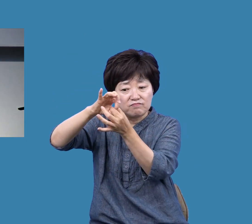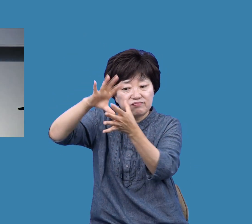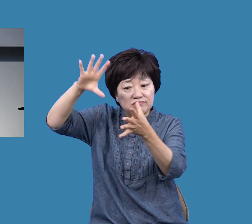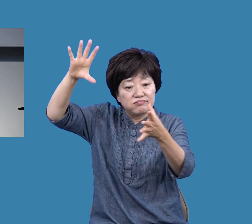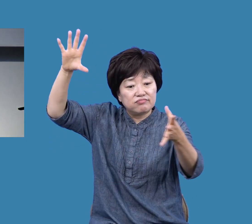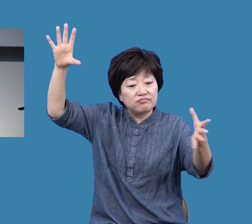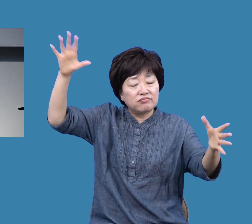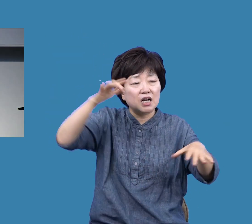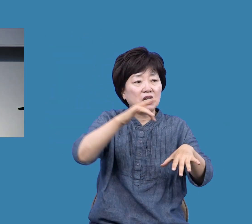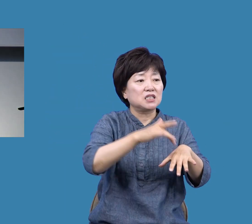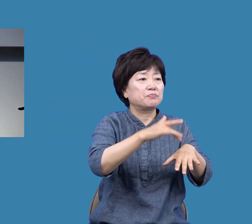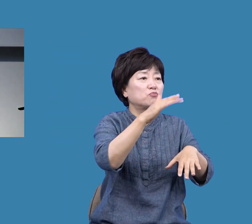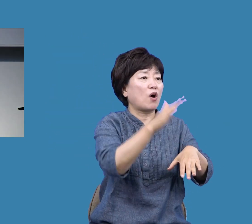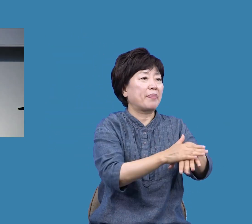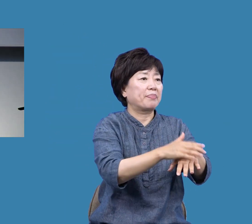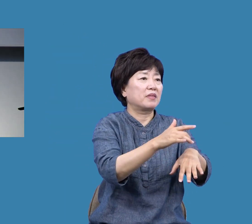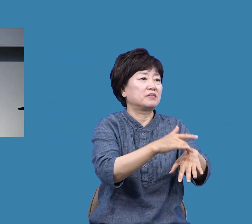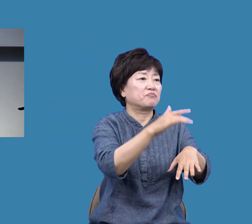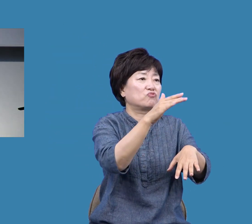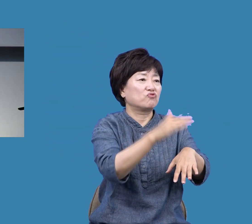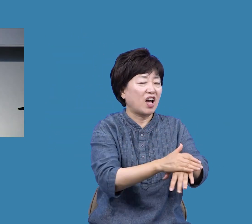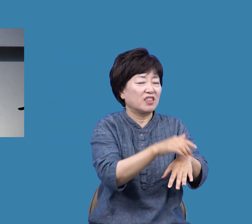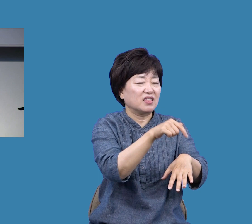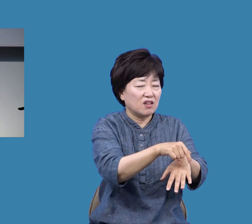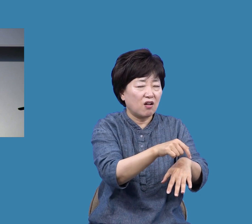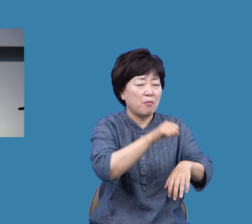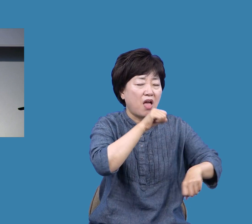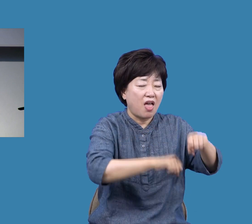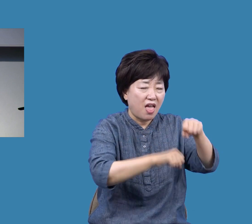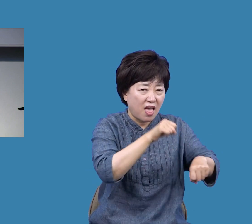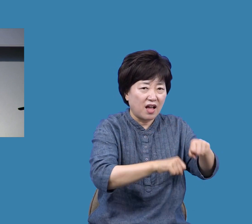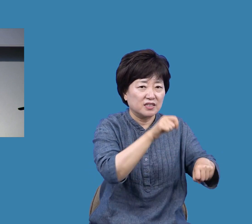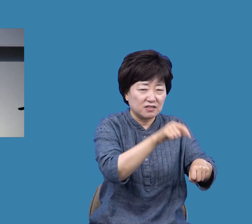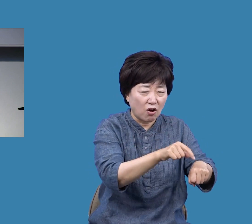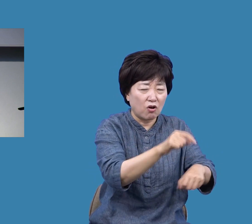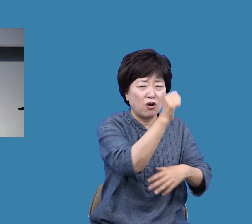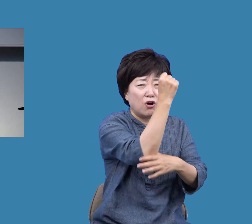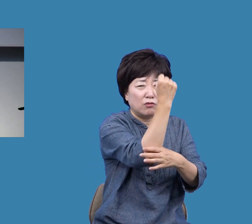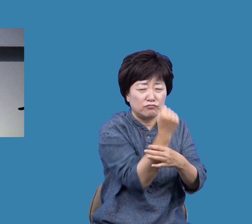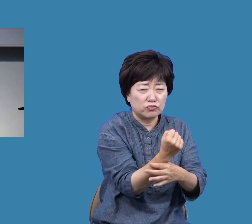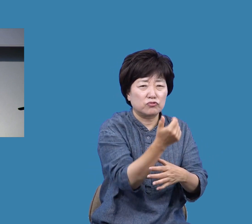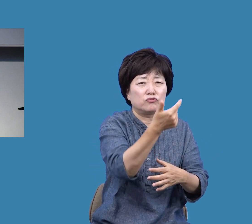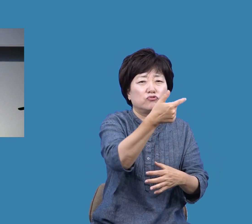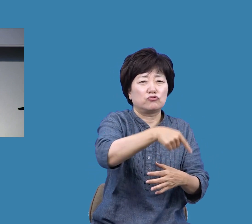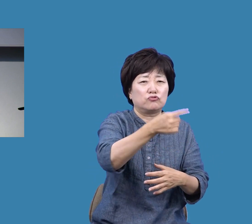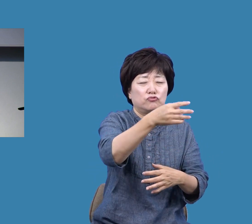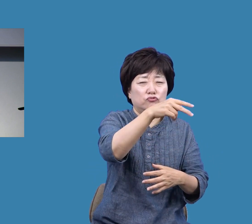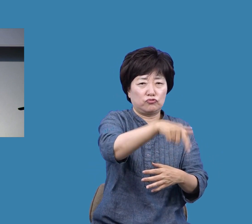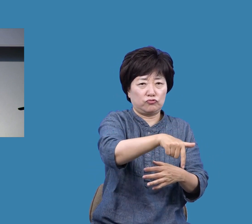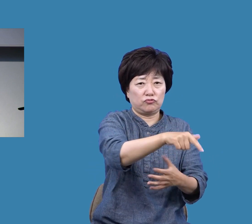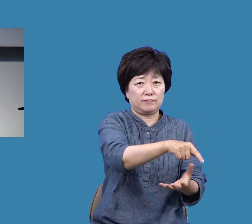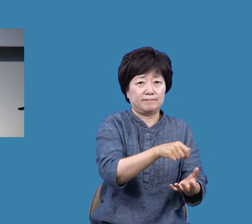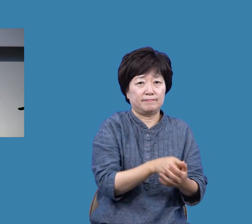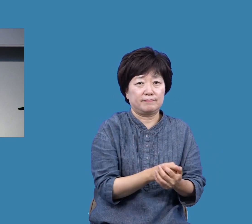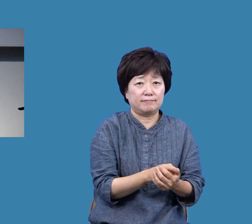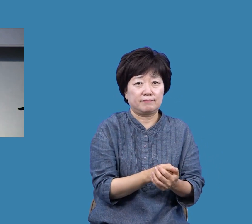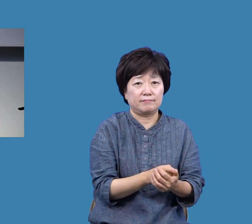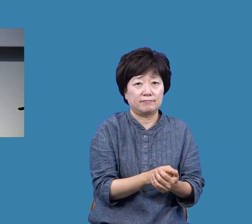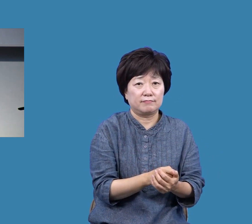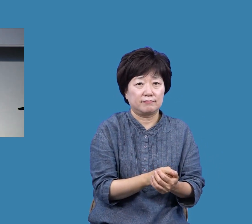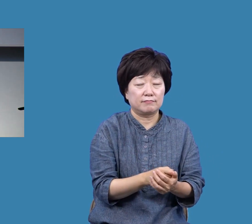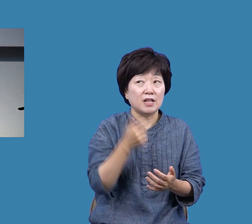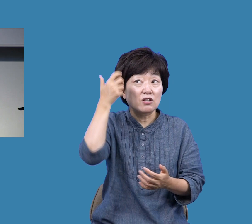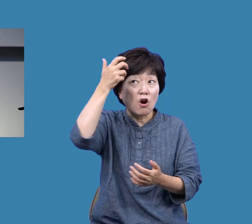누룩이에요. 그 연결이 끊어져 버린 게 묵은 누룩이에요. 그러므로 여러분, 영적인 생명력을 개인도